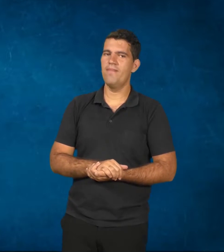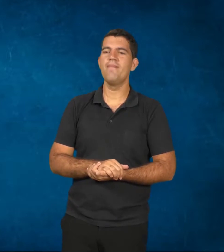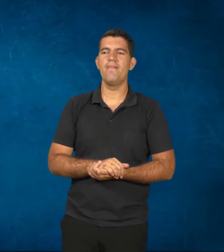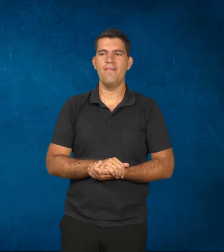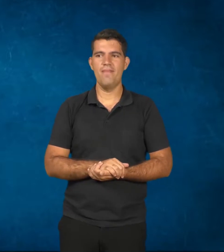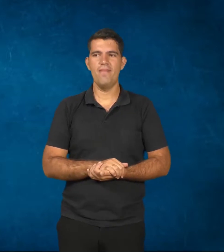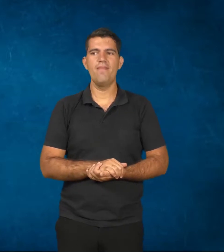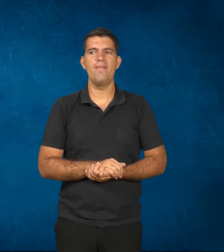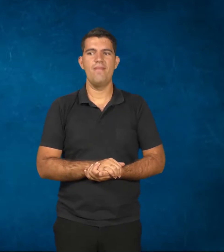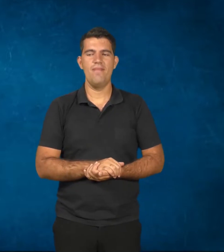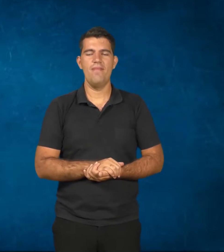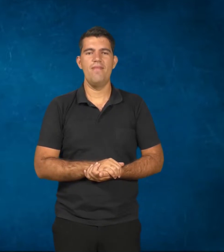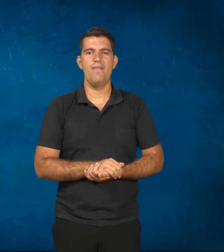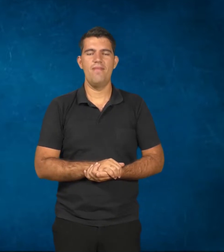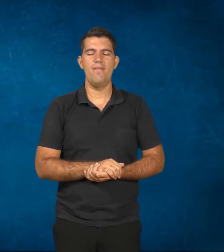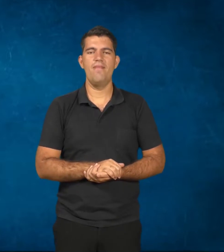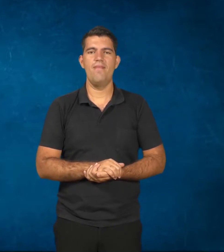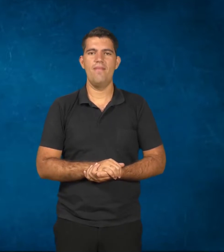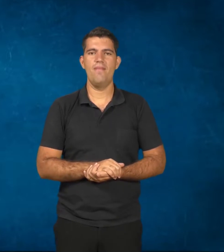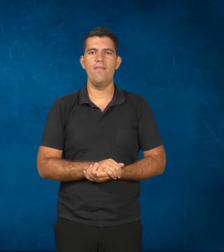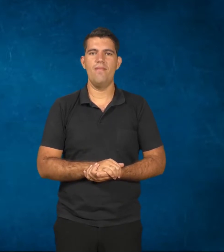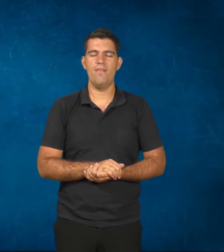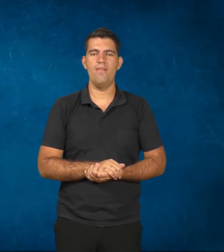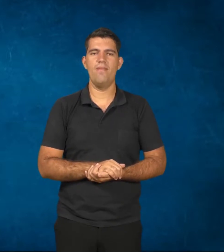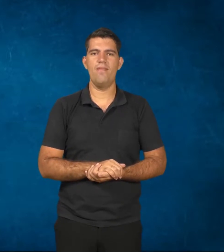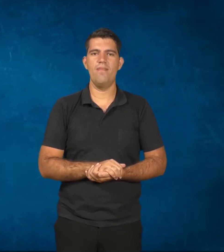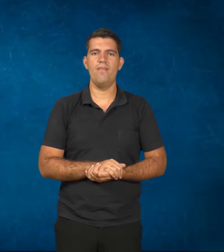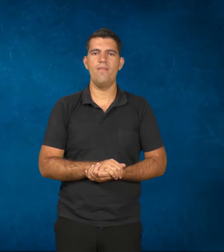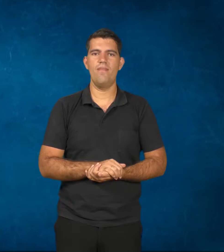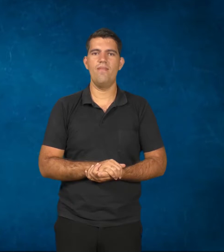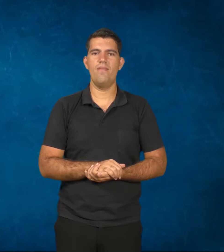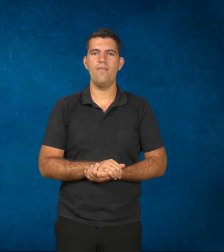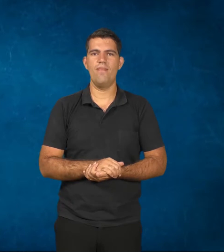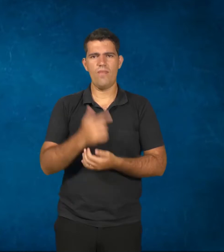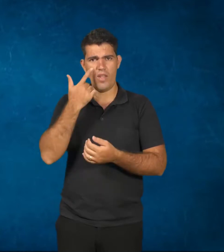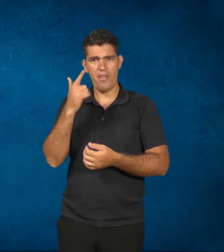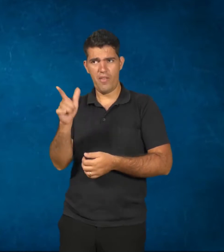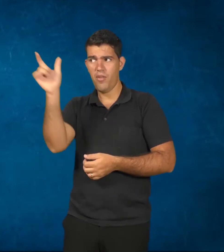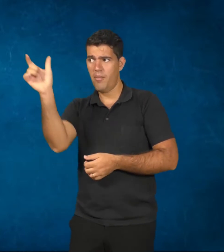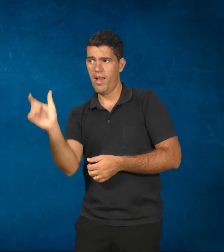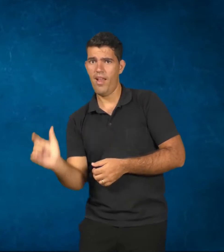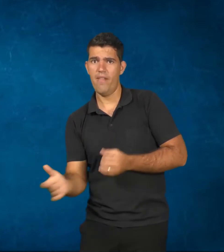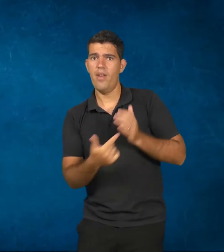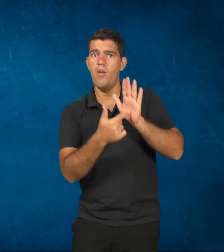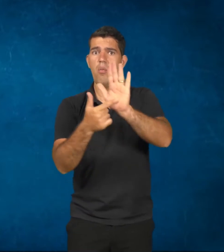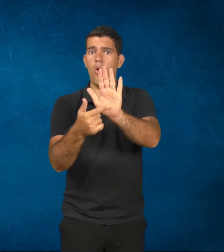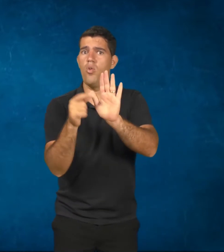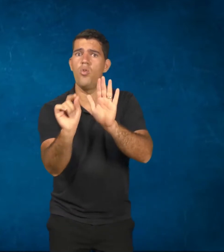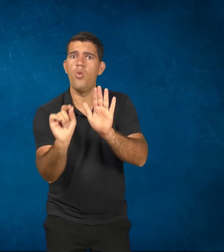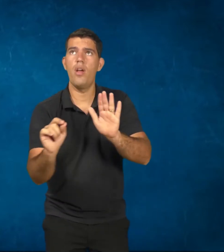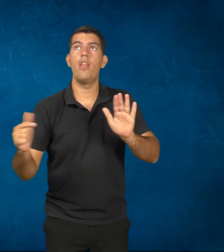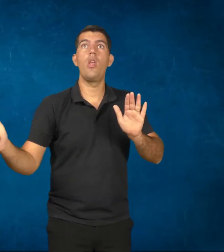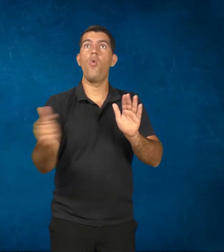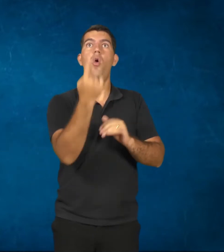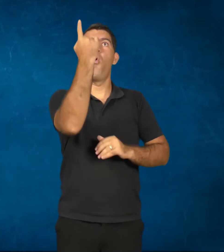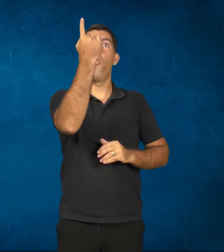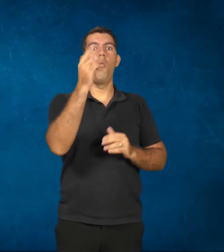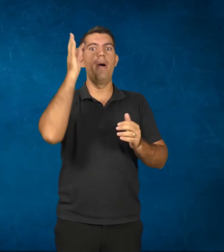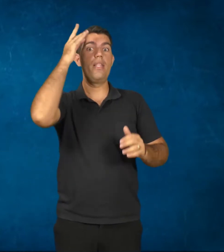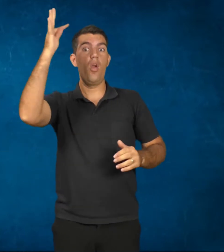emancipação e libertação, currículo oculto e resistência. Estas palavras indicam que não existe uma teoria neutra, já que